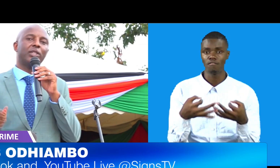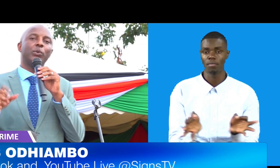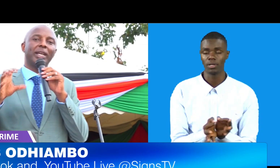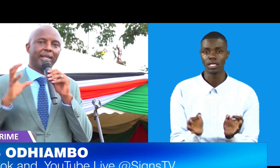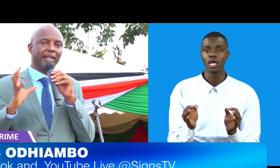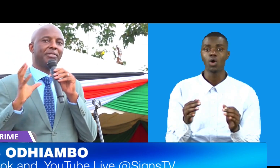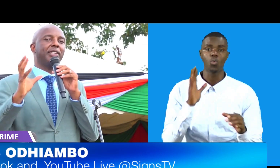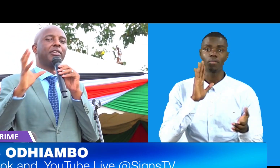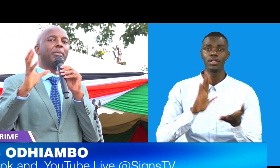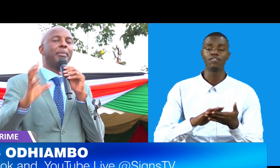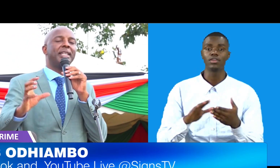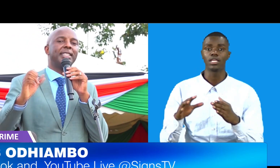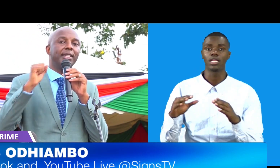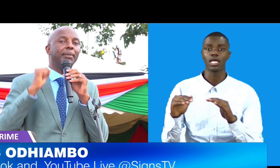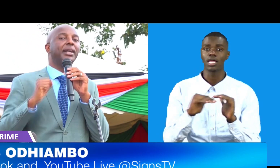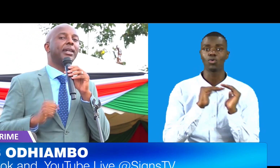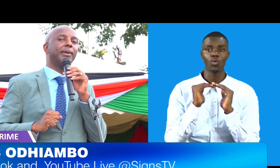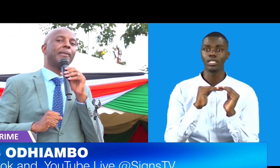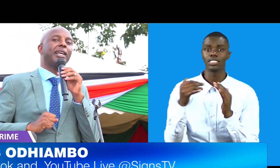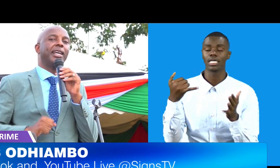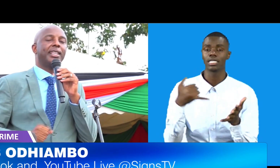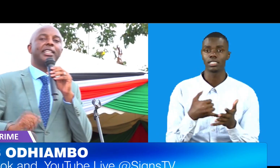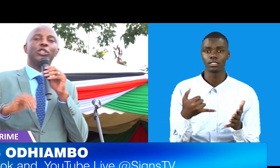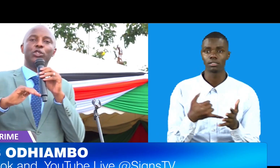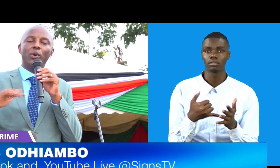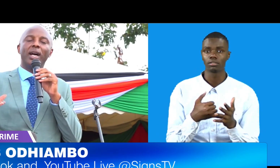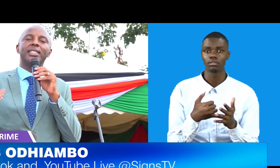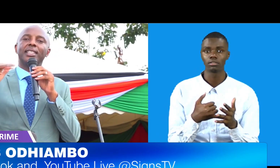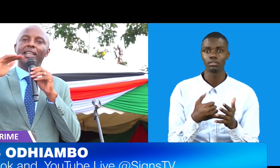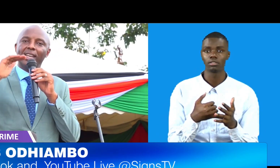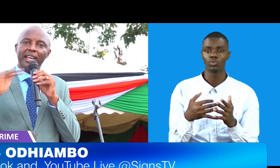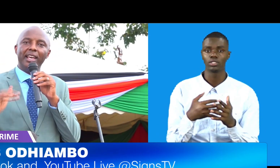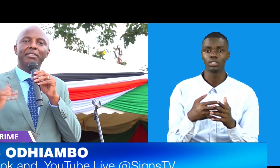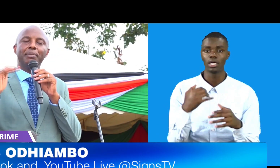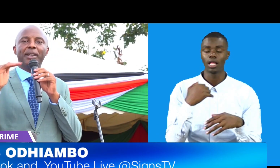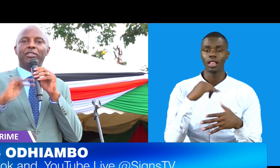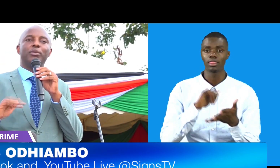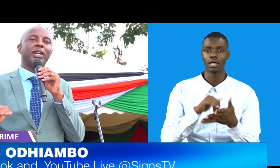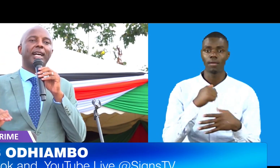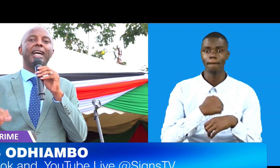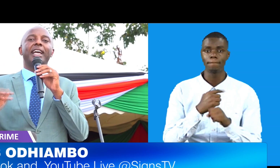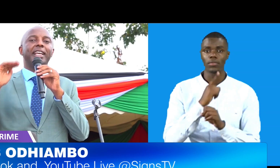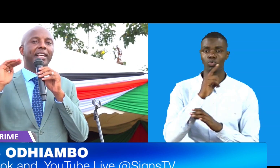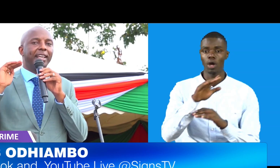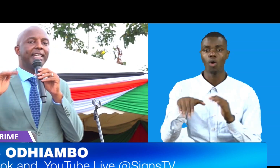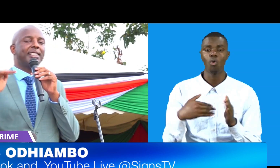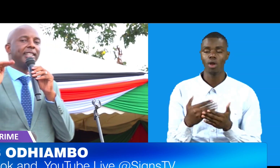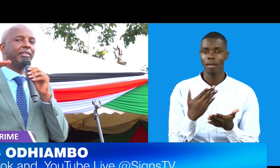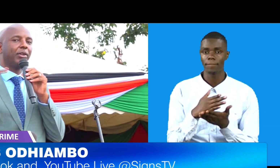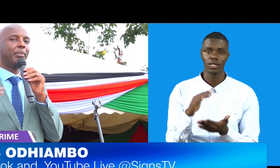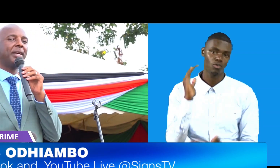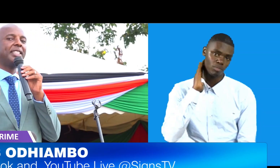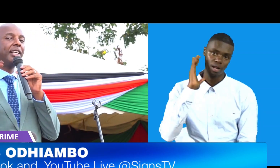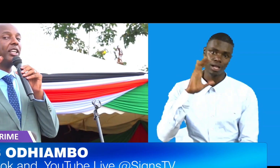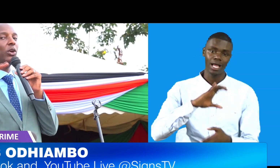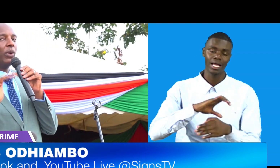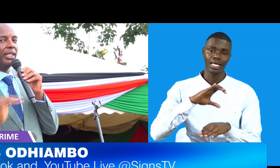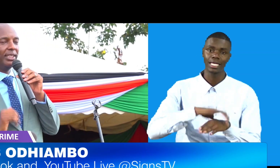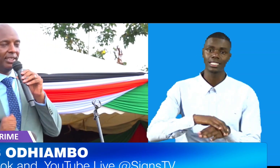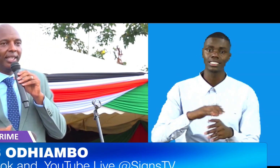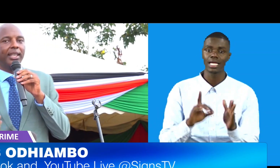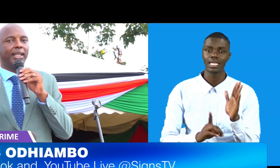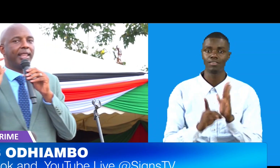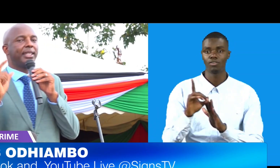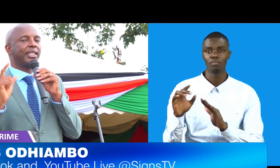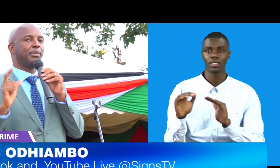equity, so that we craft development in a manner that ensures every part of Murang'a gets development